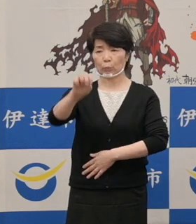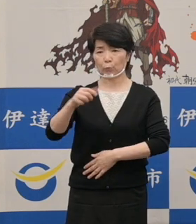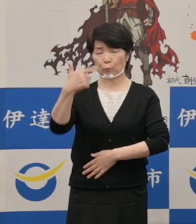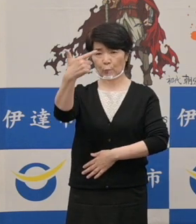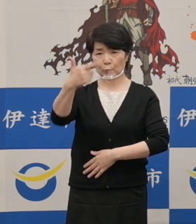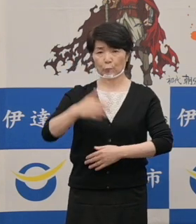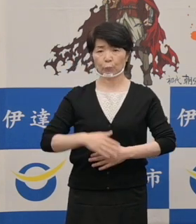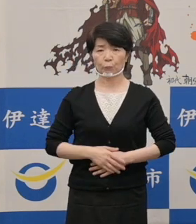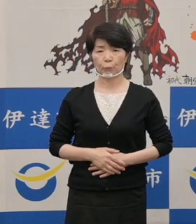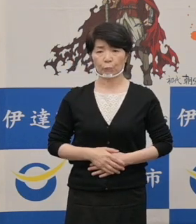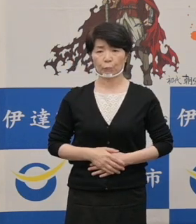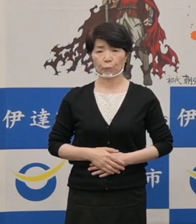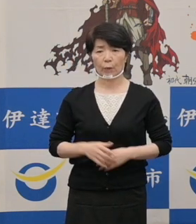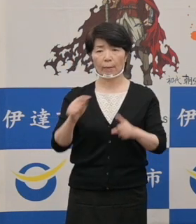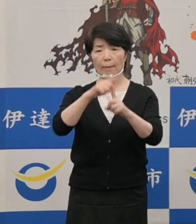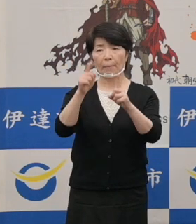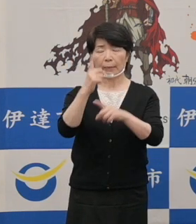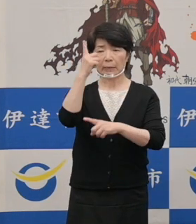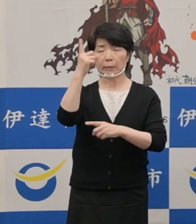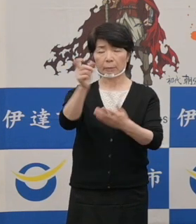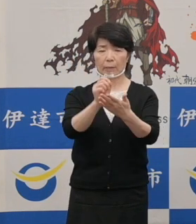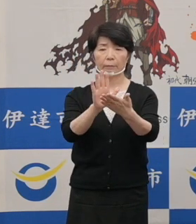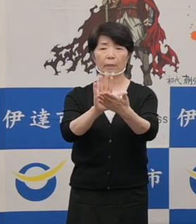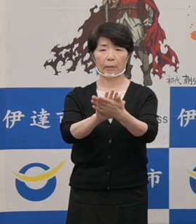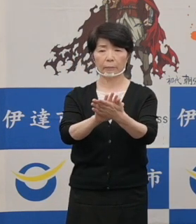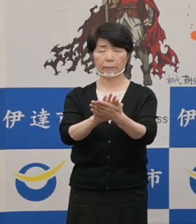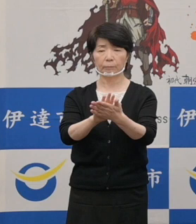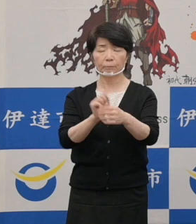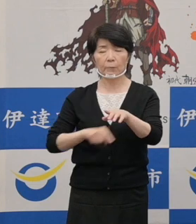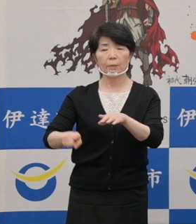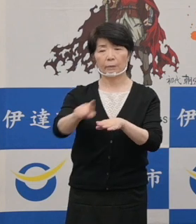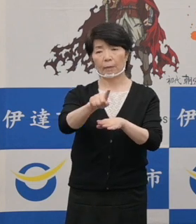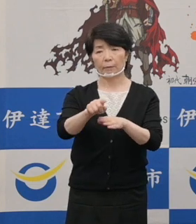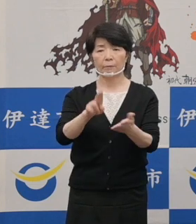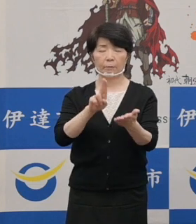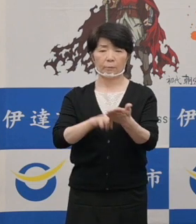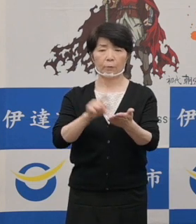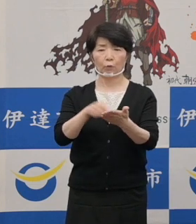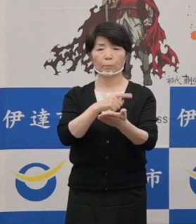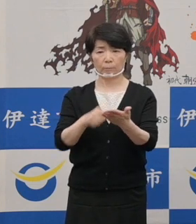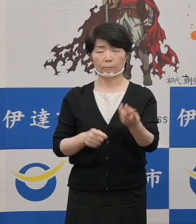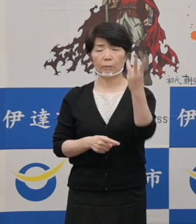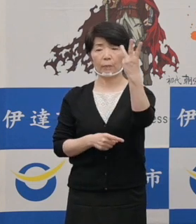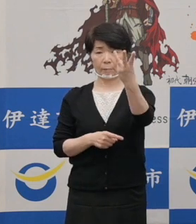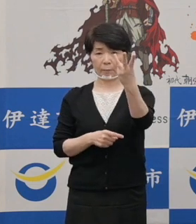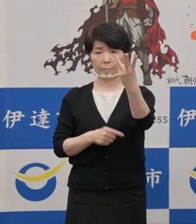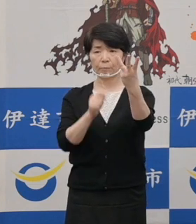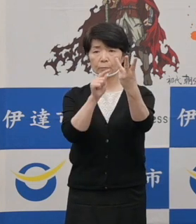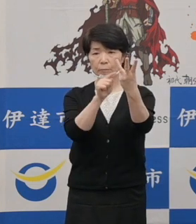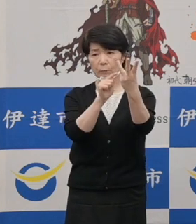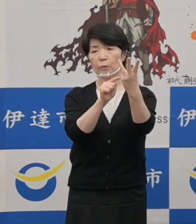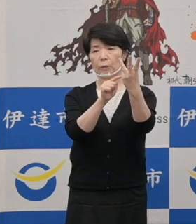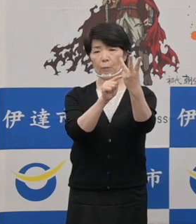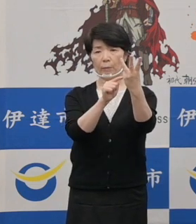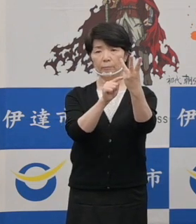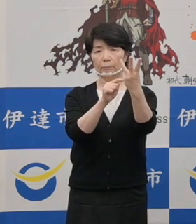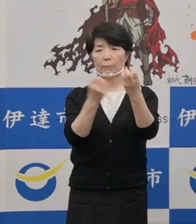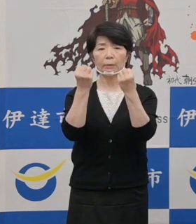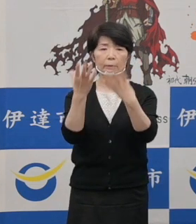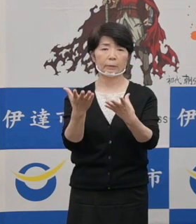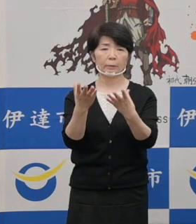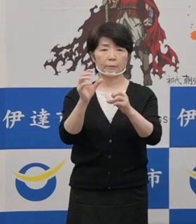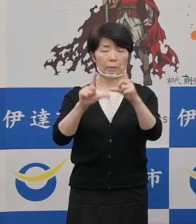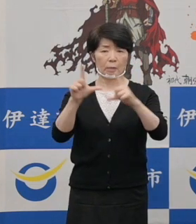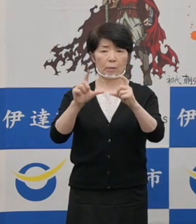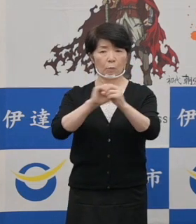。1ページにございますように、まずは専決処分の承認3件、これにつきましては、新型コロナウイ